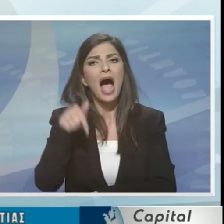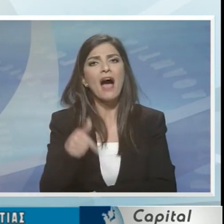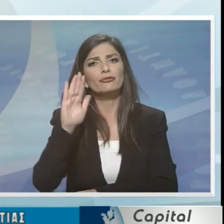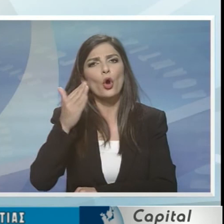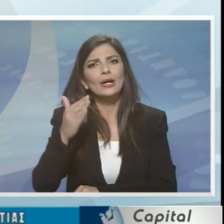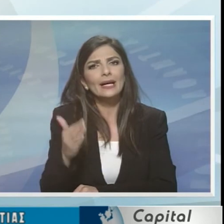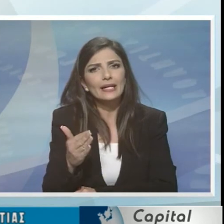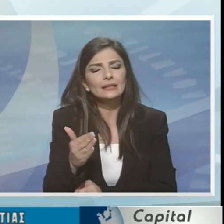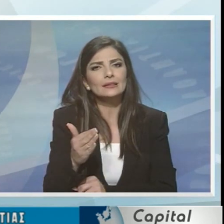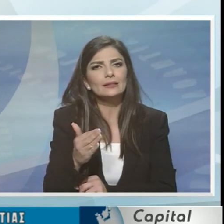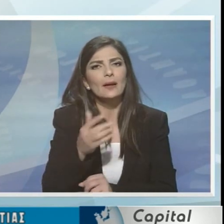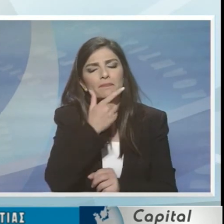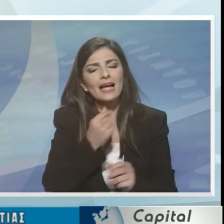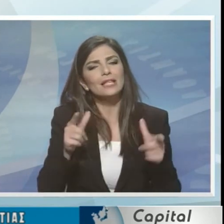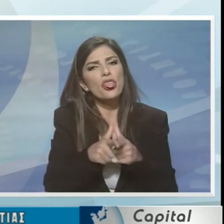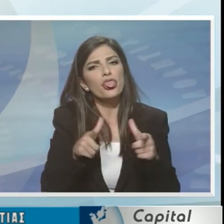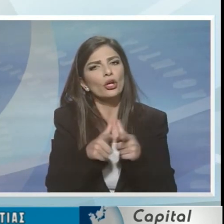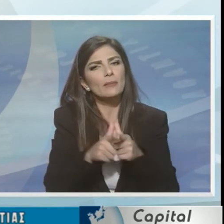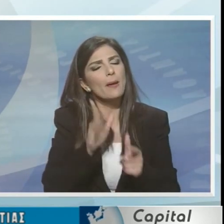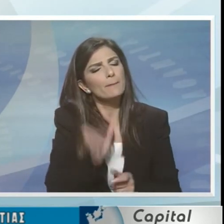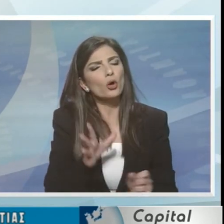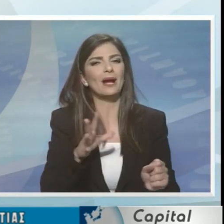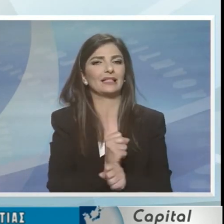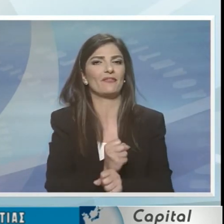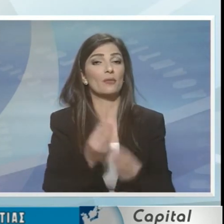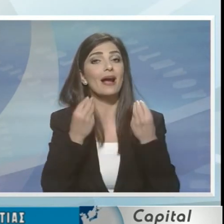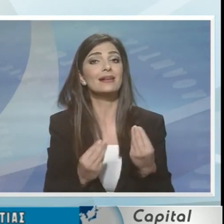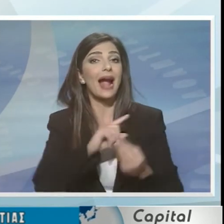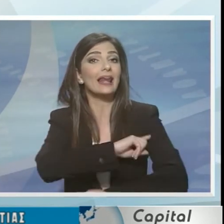και αυτή η δοκιμασία. Καλή δύναμη σε όλους.